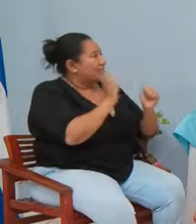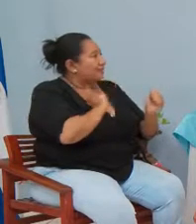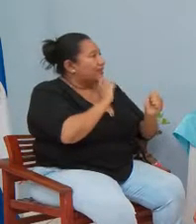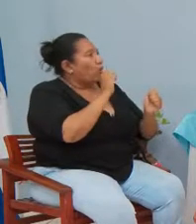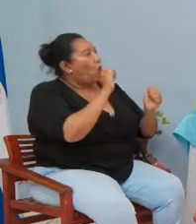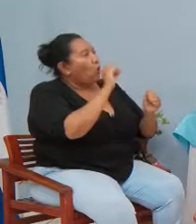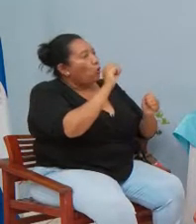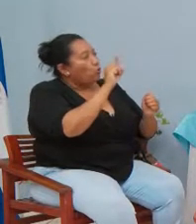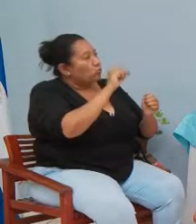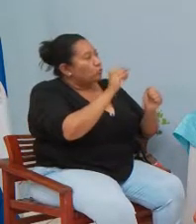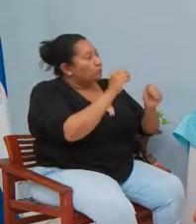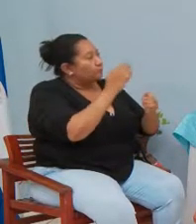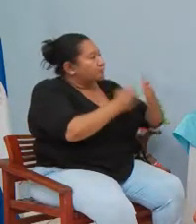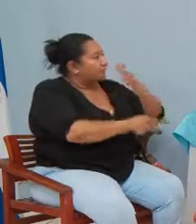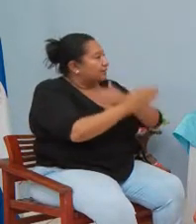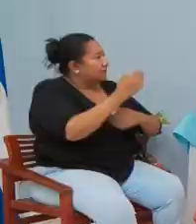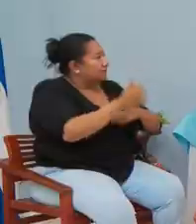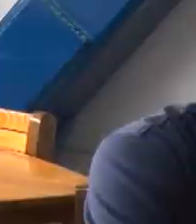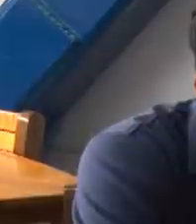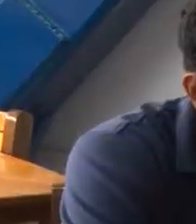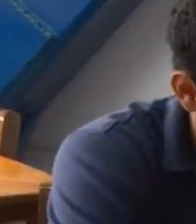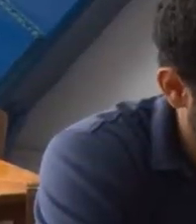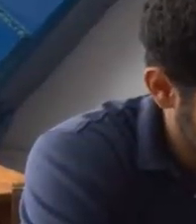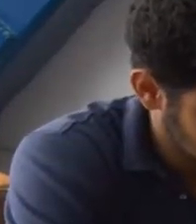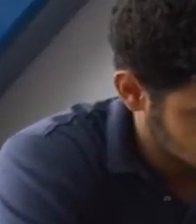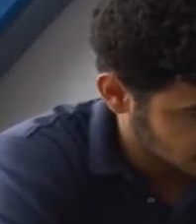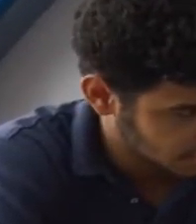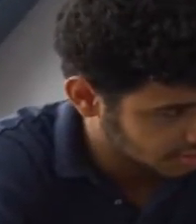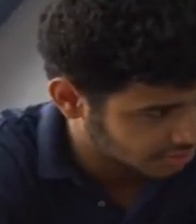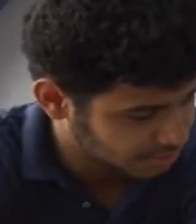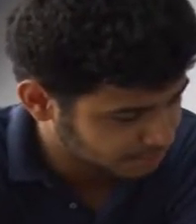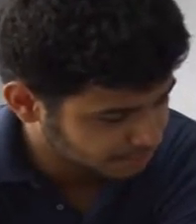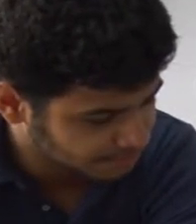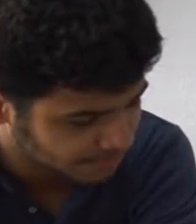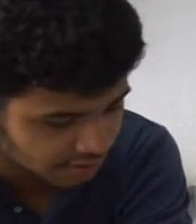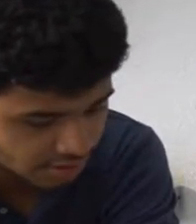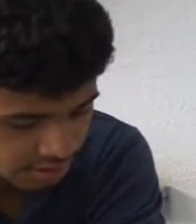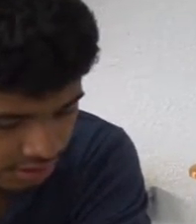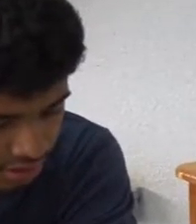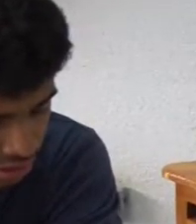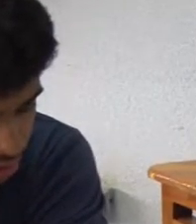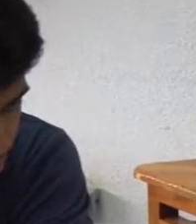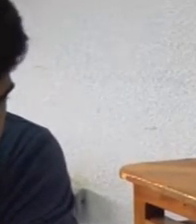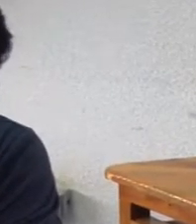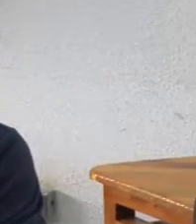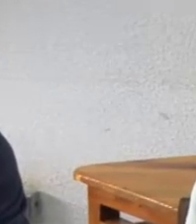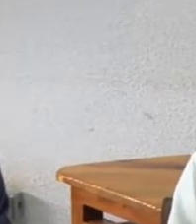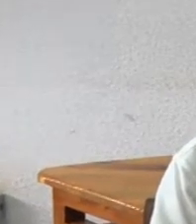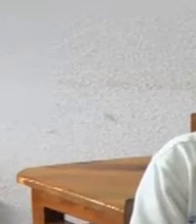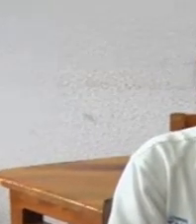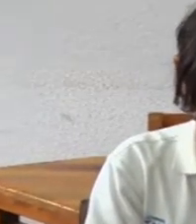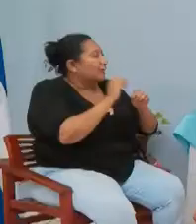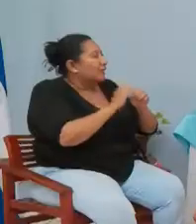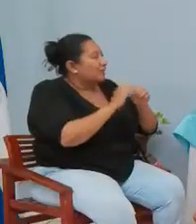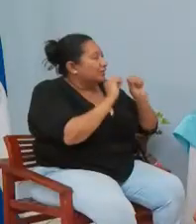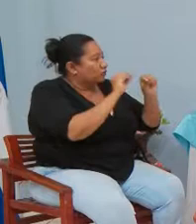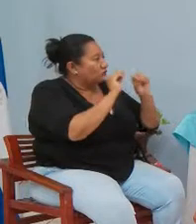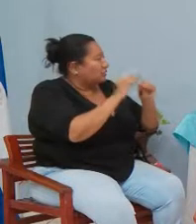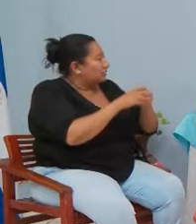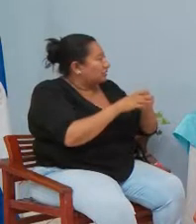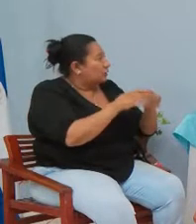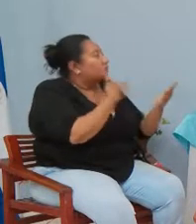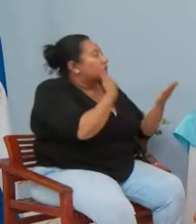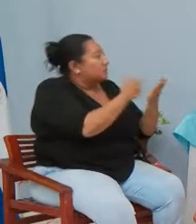tenga discapacidad el estudiante o la persona que está, al grupo que está facilitando. Muy bien,